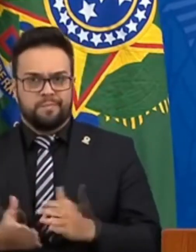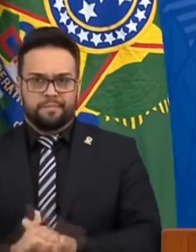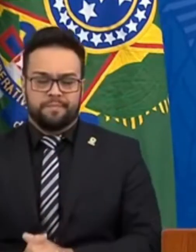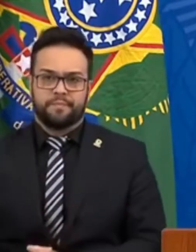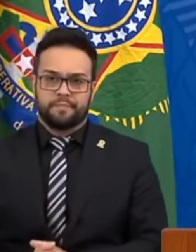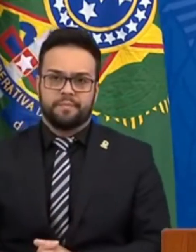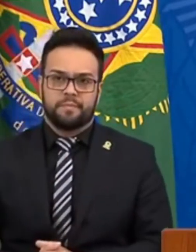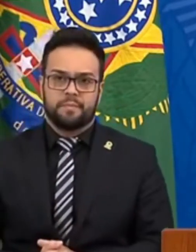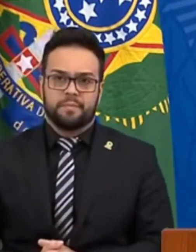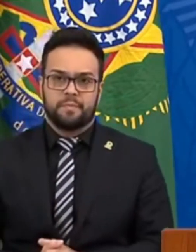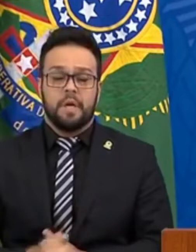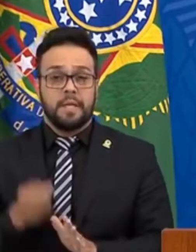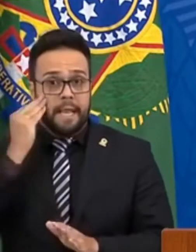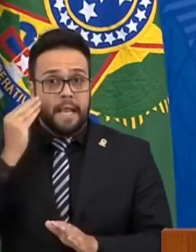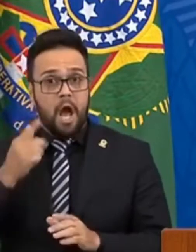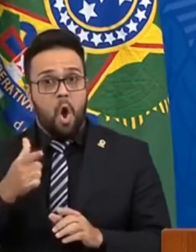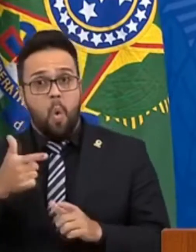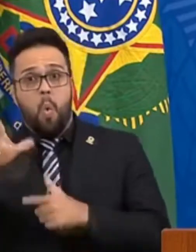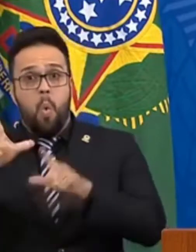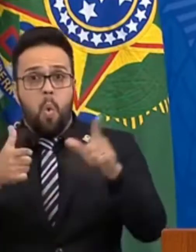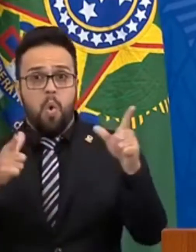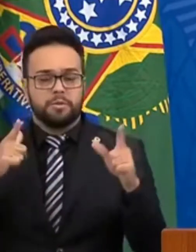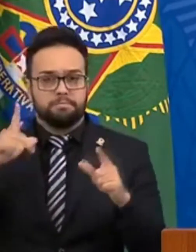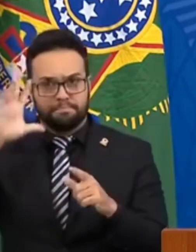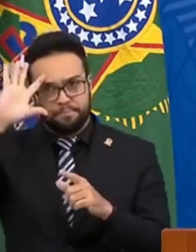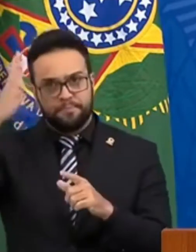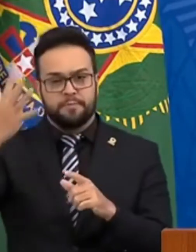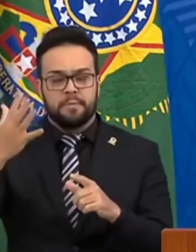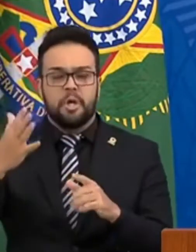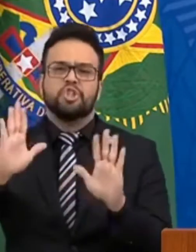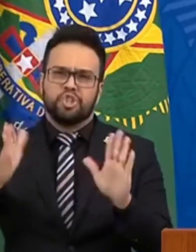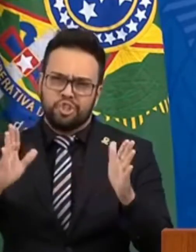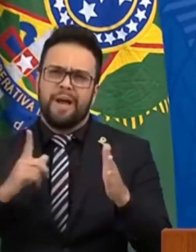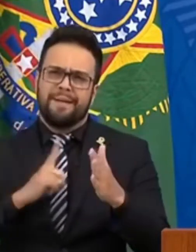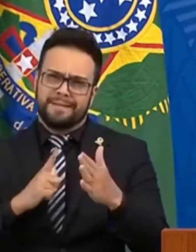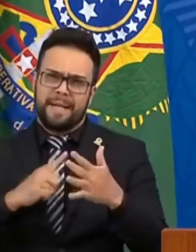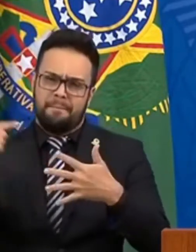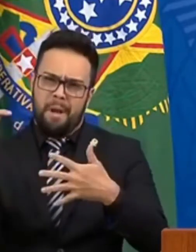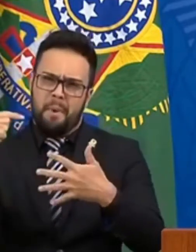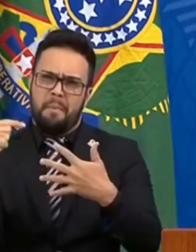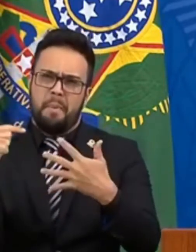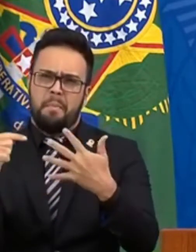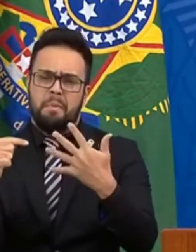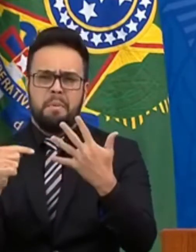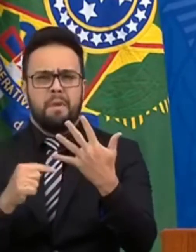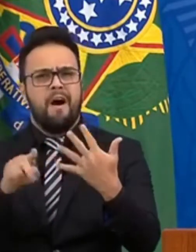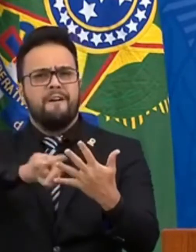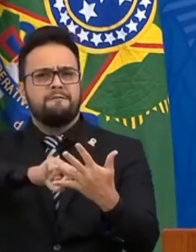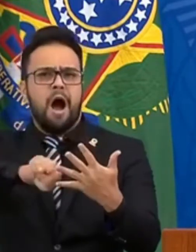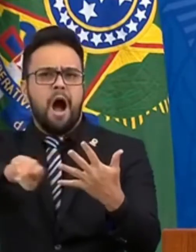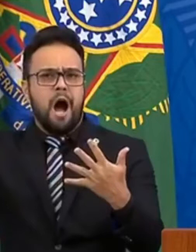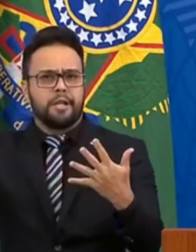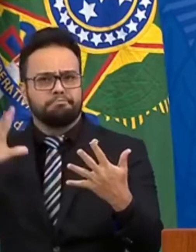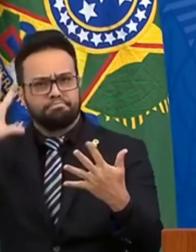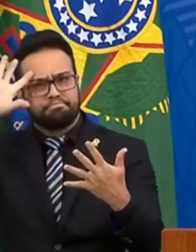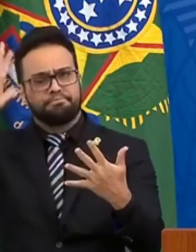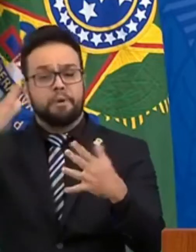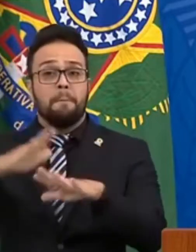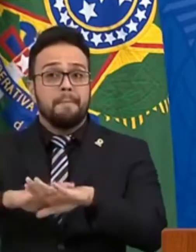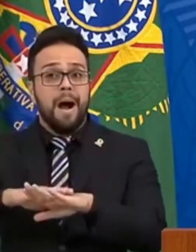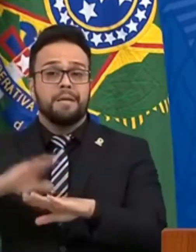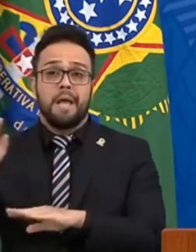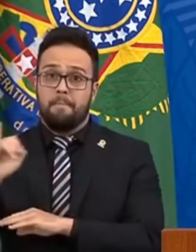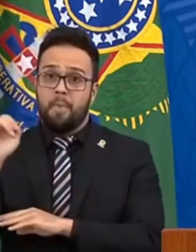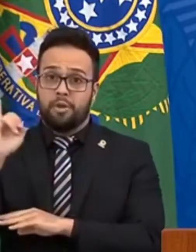mesmo de outras providências nós tomamos várias medidas entre elas a mais uma das mais importantes